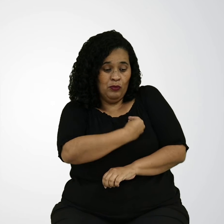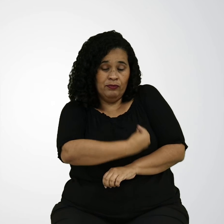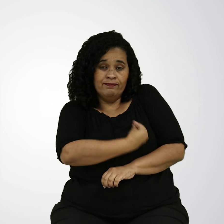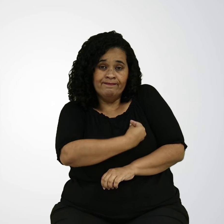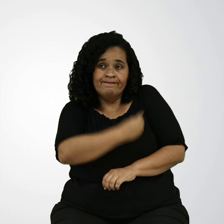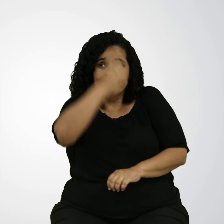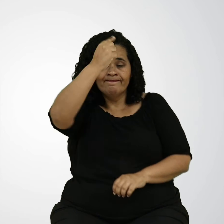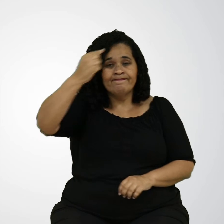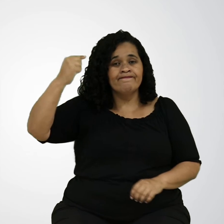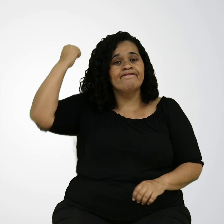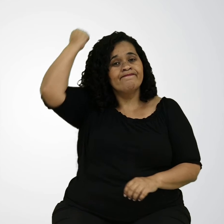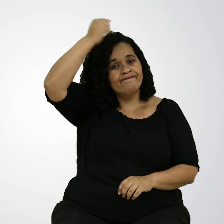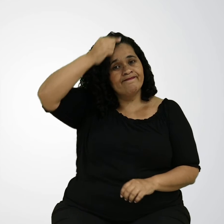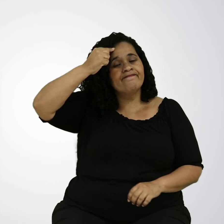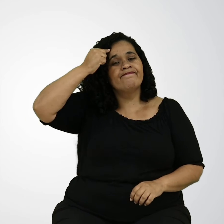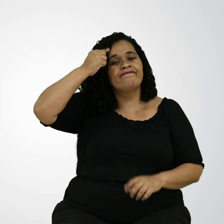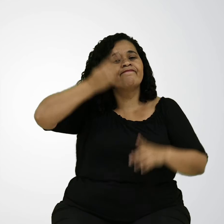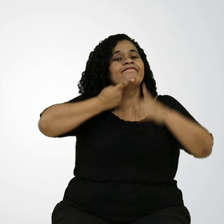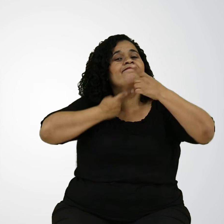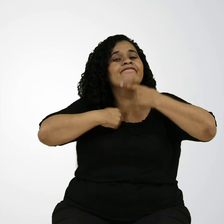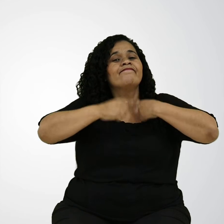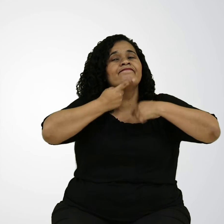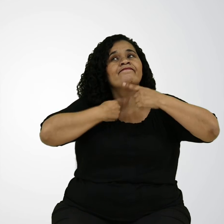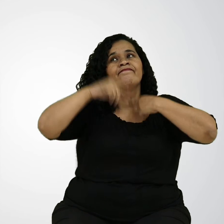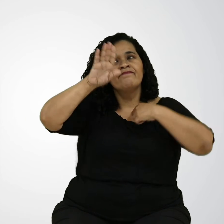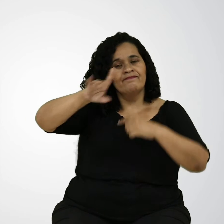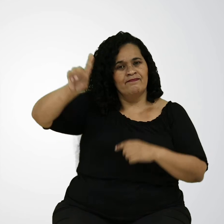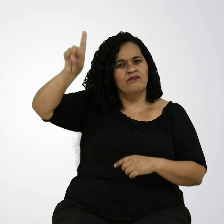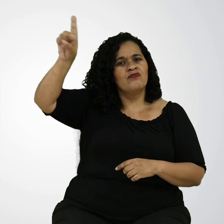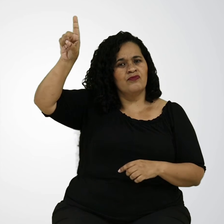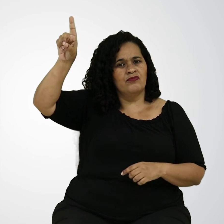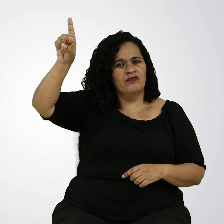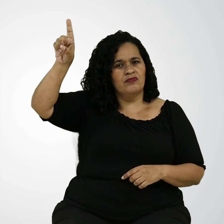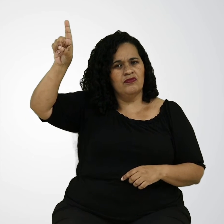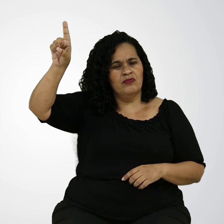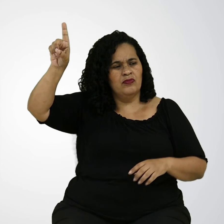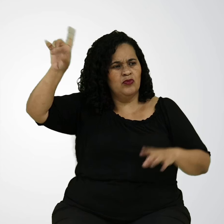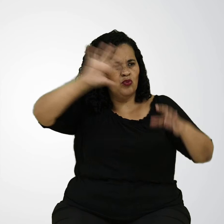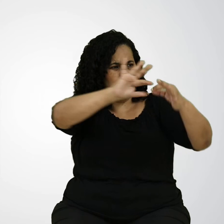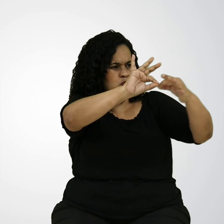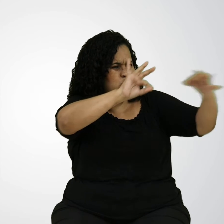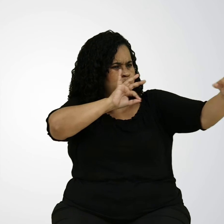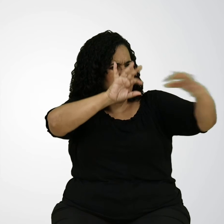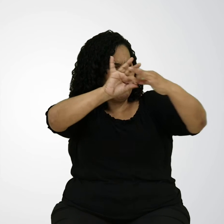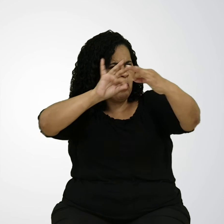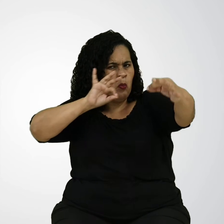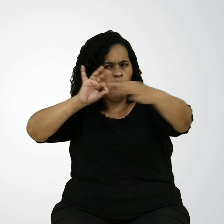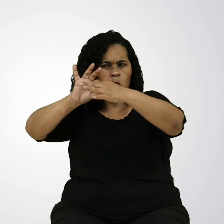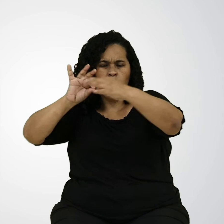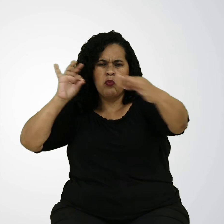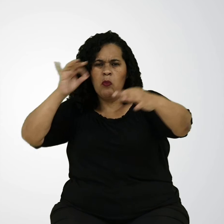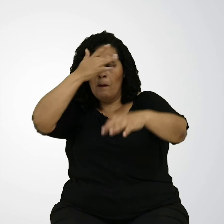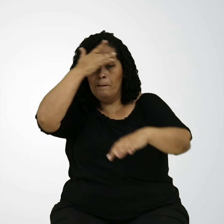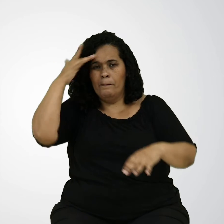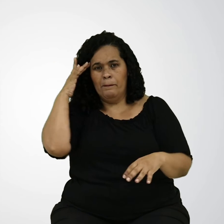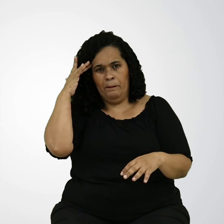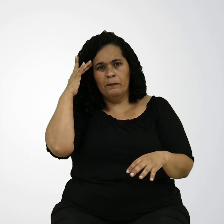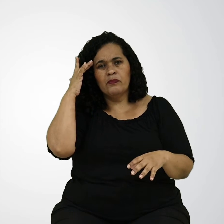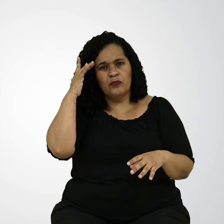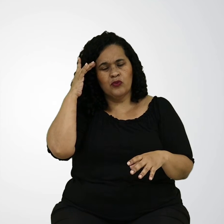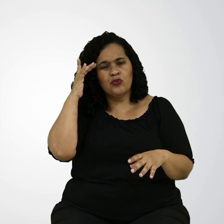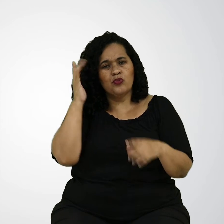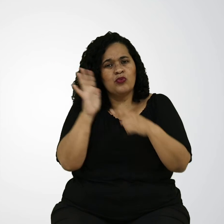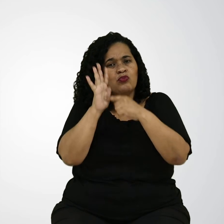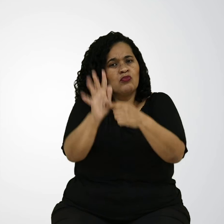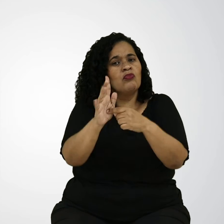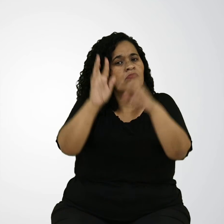santificação e a vontade de Deus isolado das pessoas, né, nessa redoma de vidro. Então, isso é contrário à proposta de